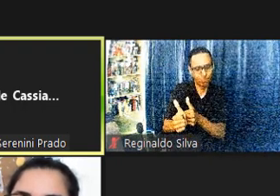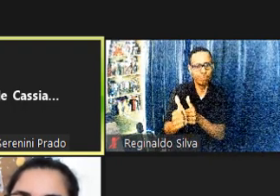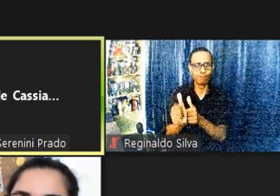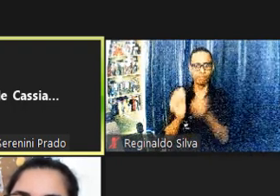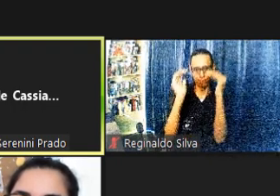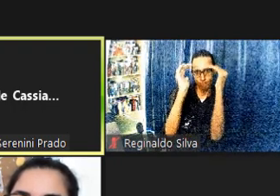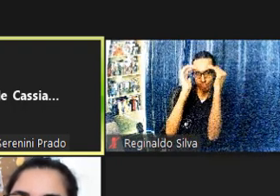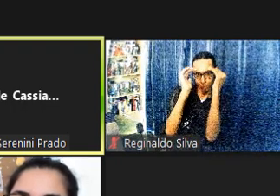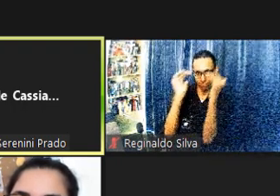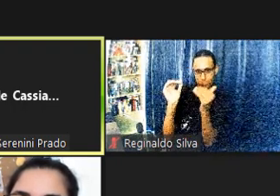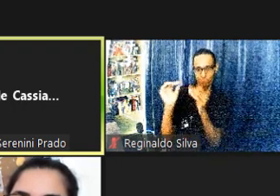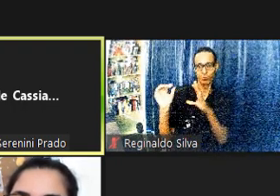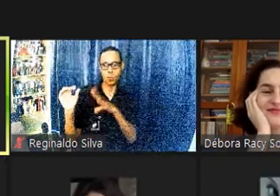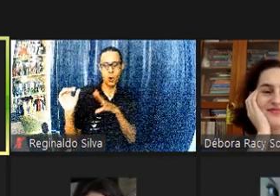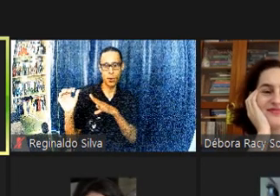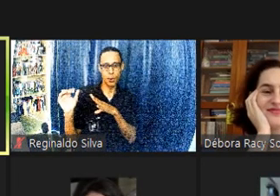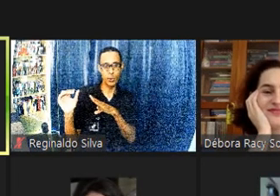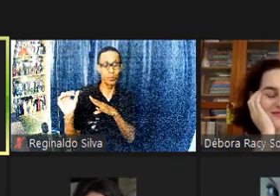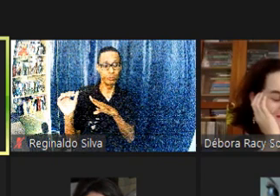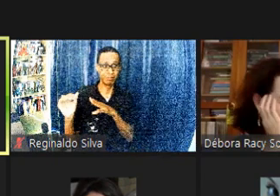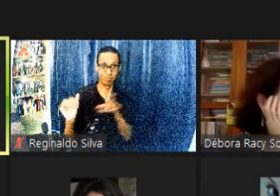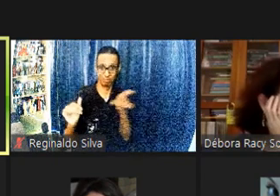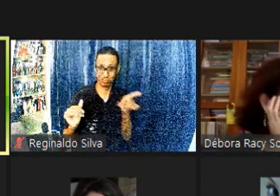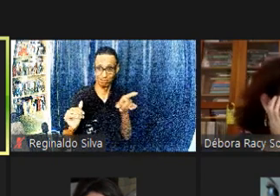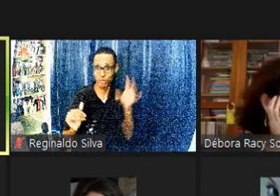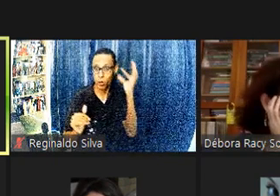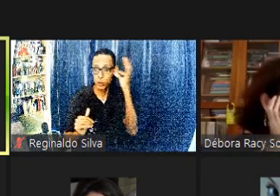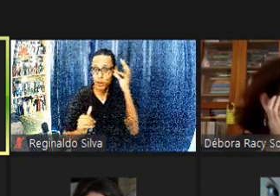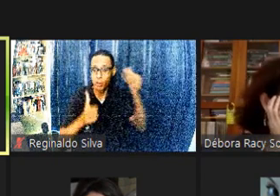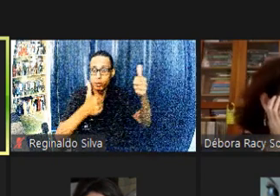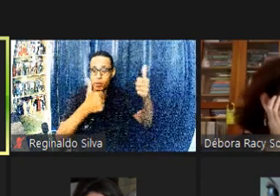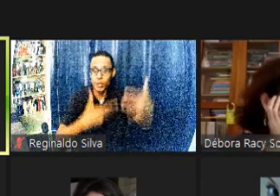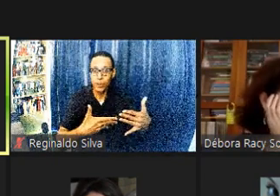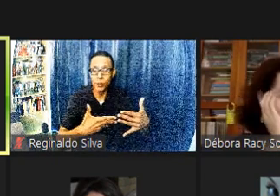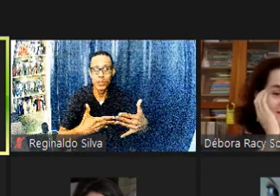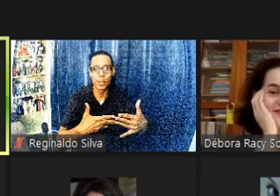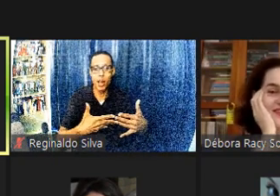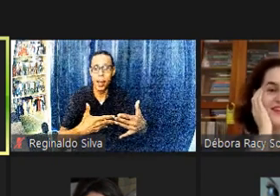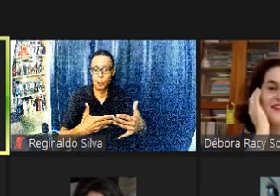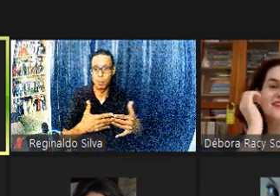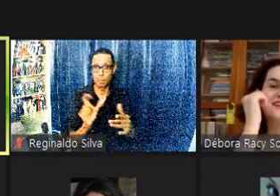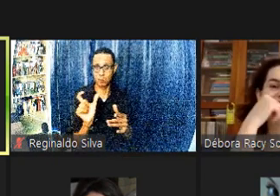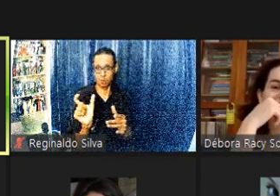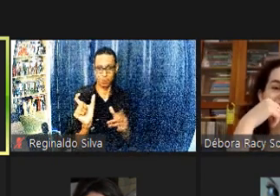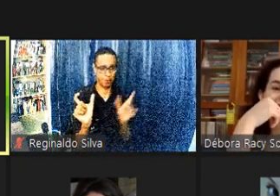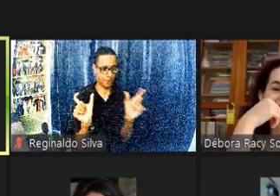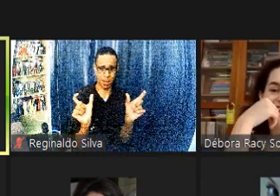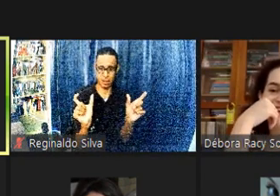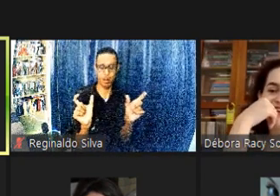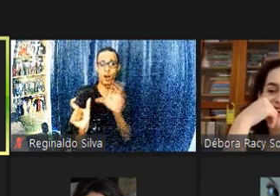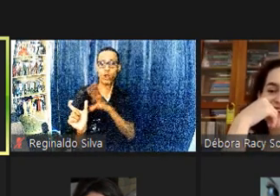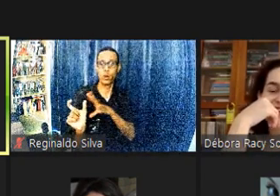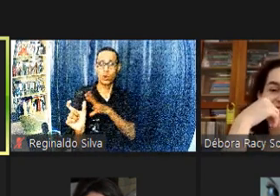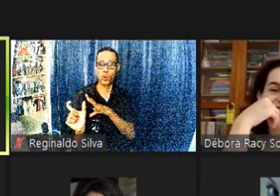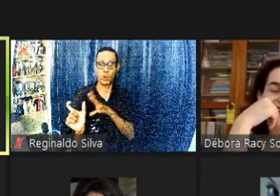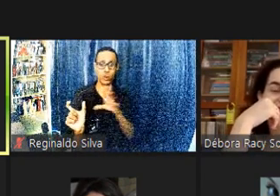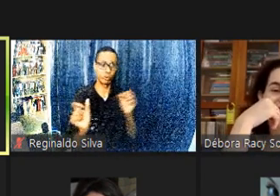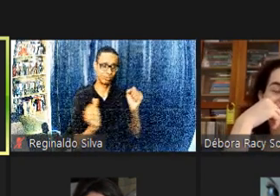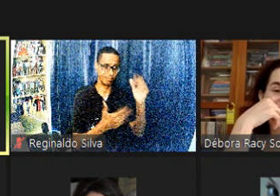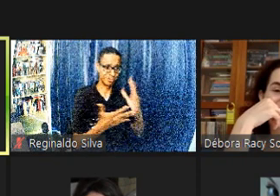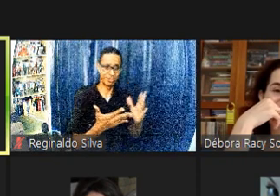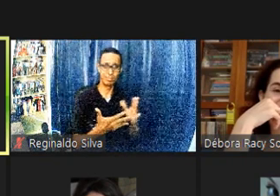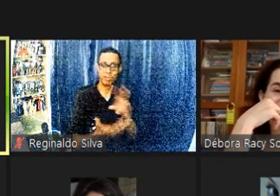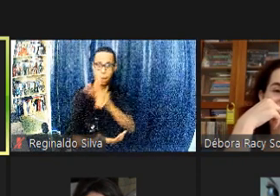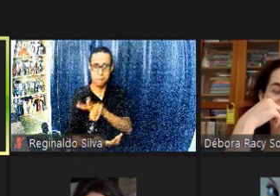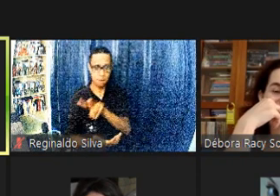aí, quando eu digo que nós fala aí, é impossível que a gente consiga traduzir uma língua para outra, ou da nossa